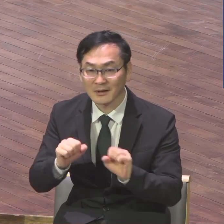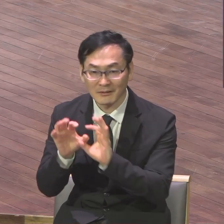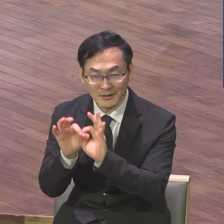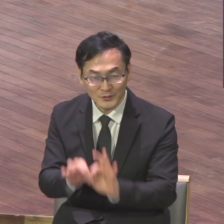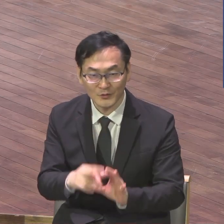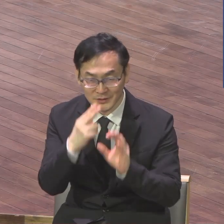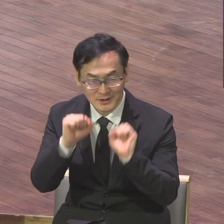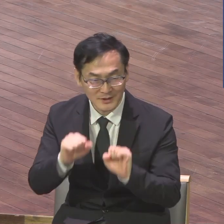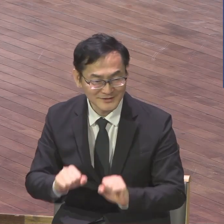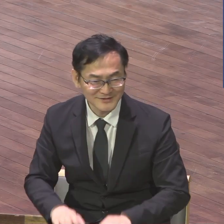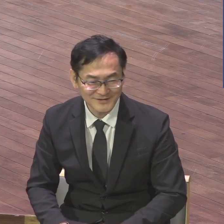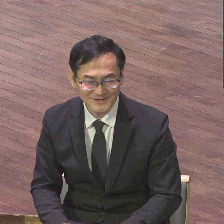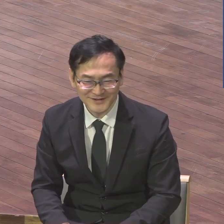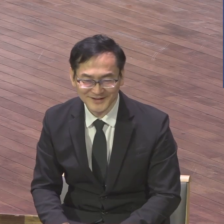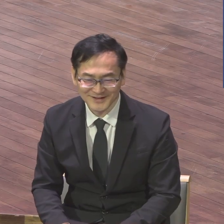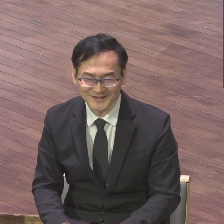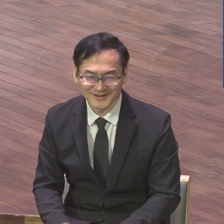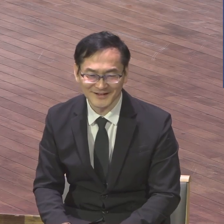여러분,